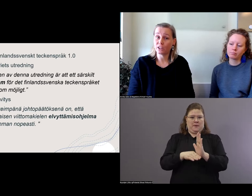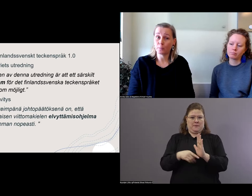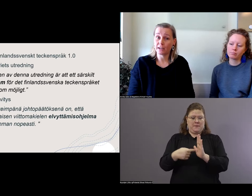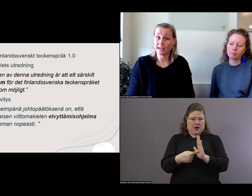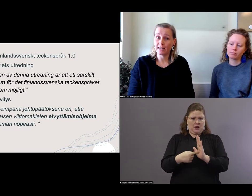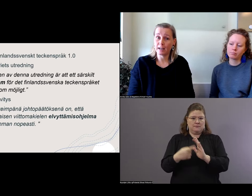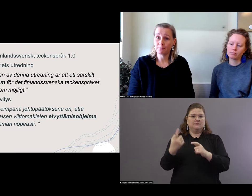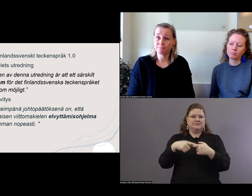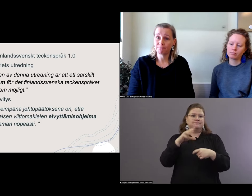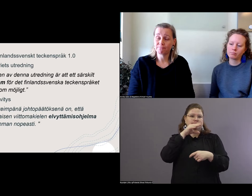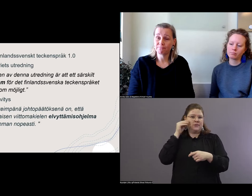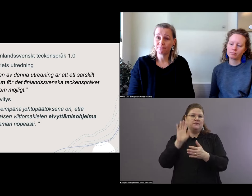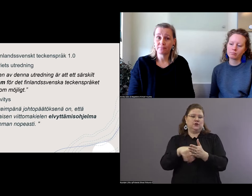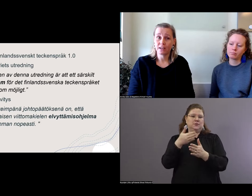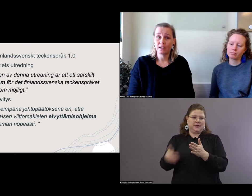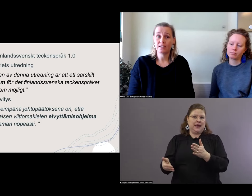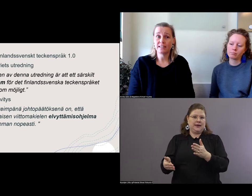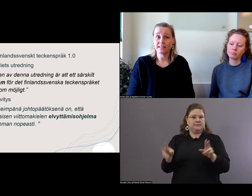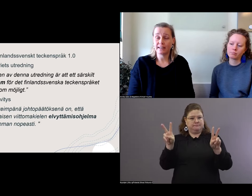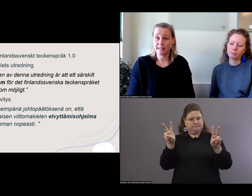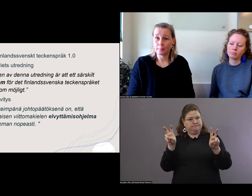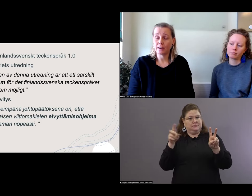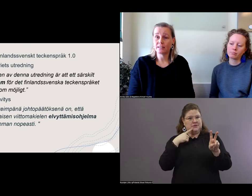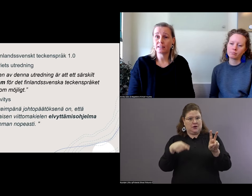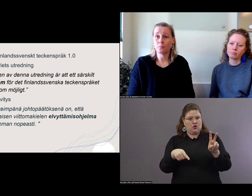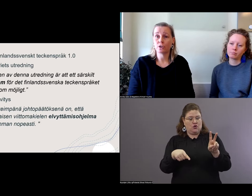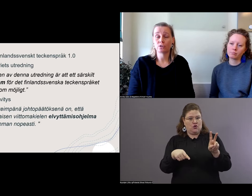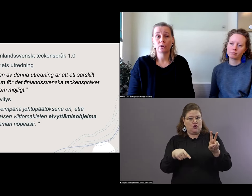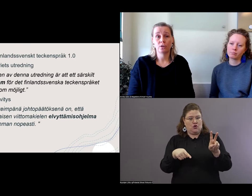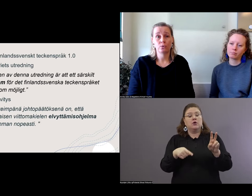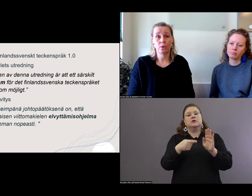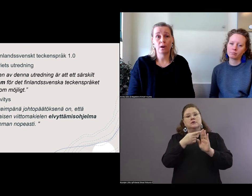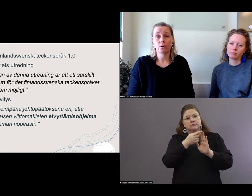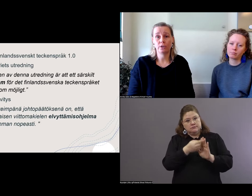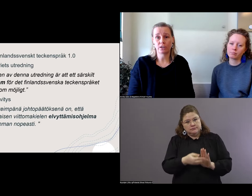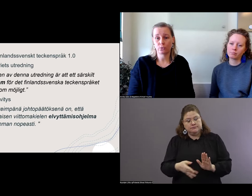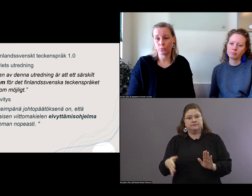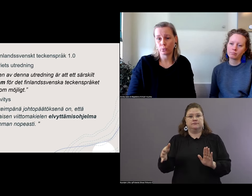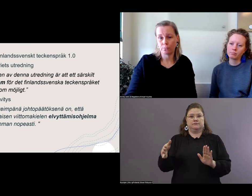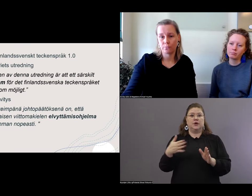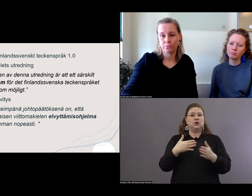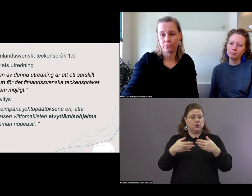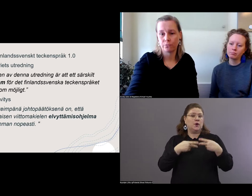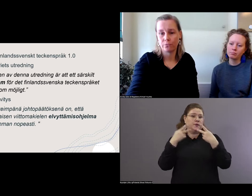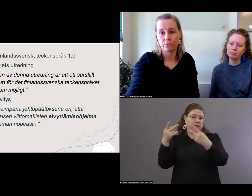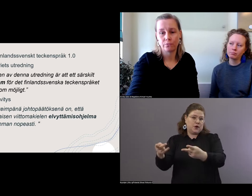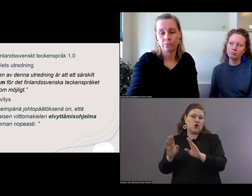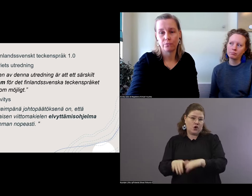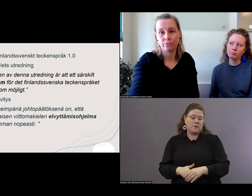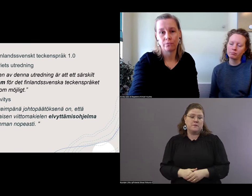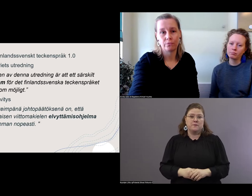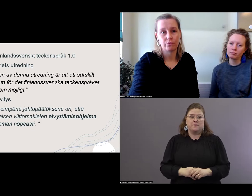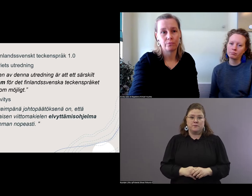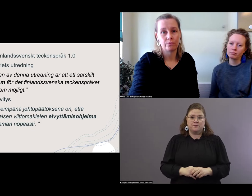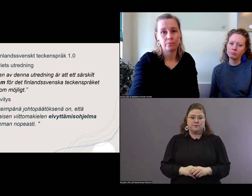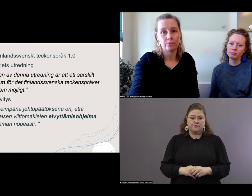suomenruotsalaiselle viittomakielelle. Ja siitä eteenpäin sitten myös työ on jatkunut.